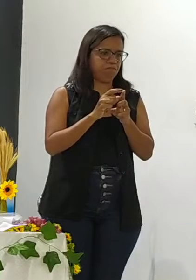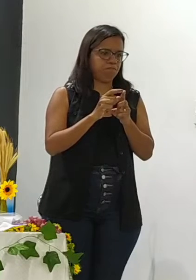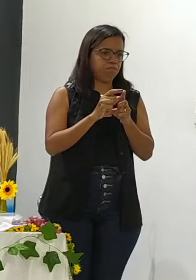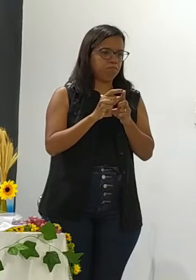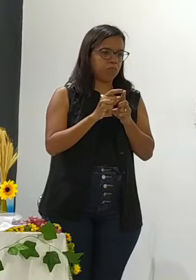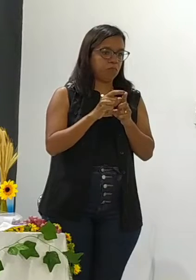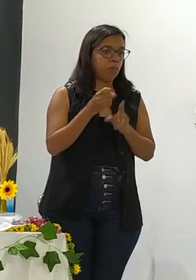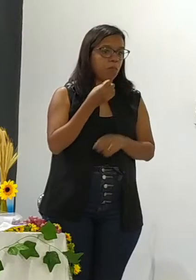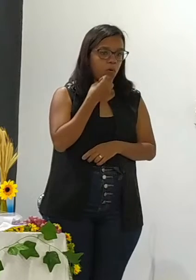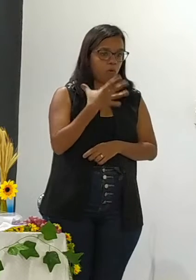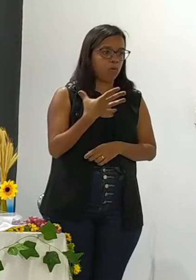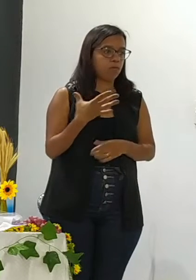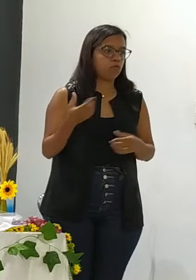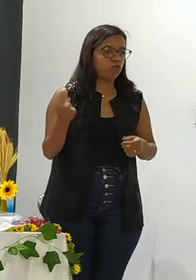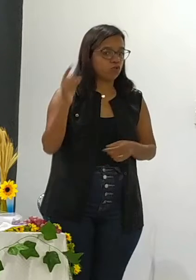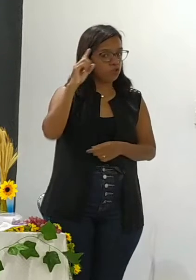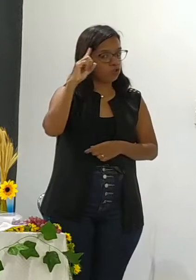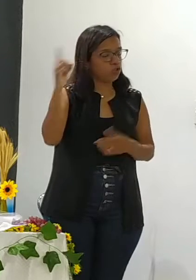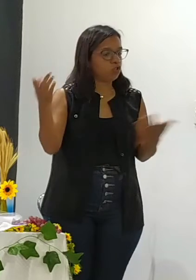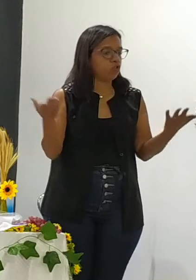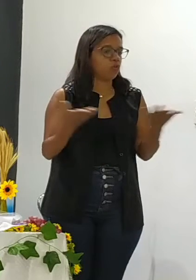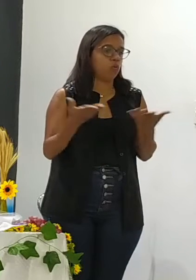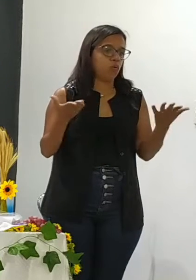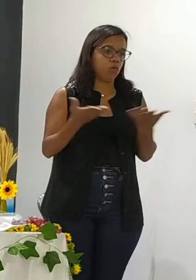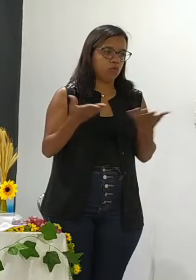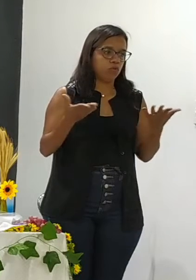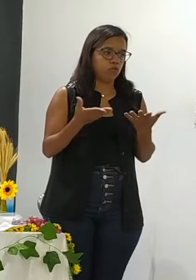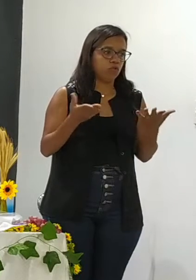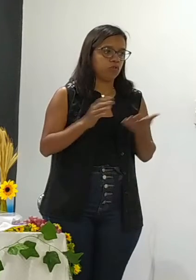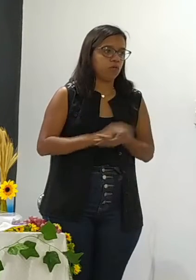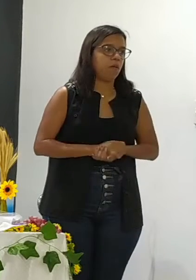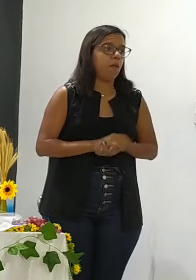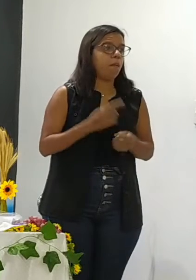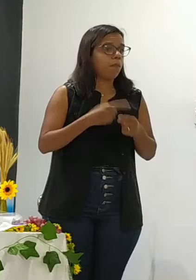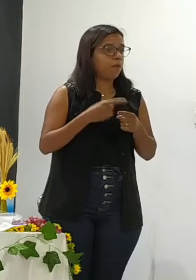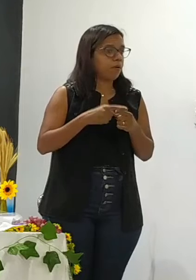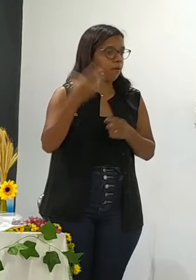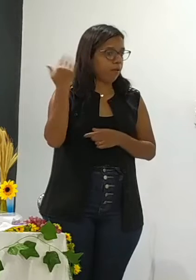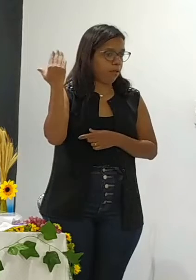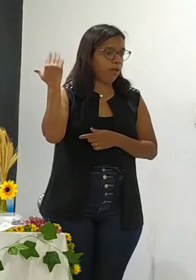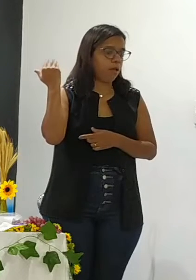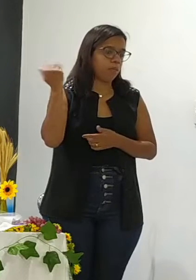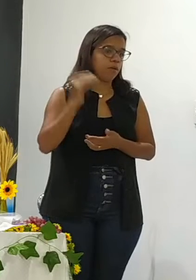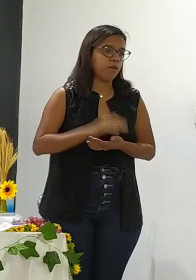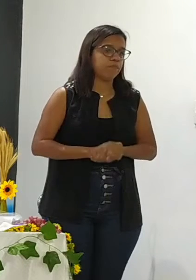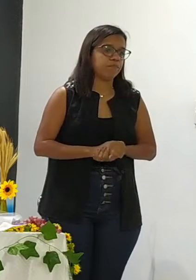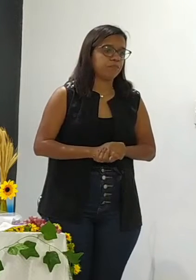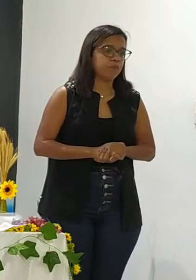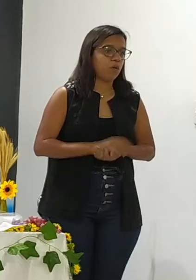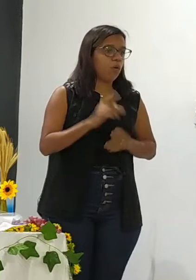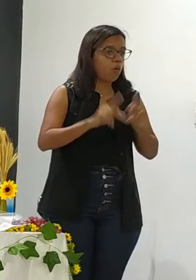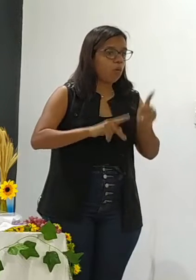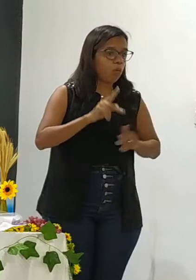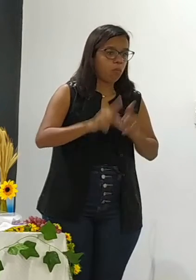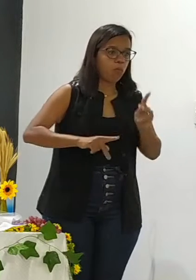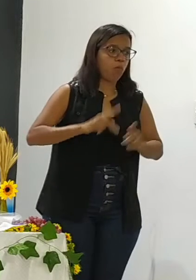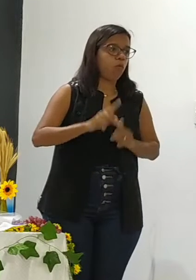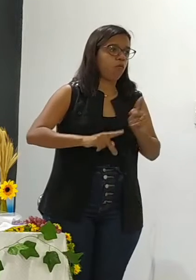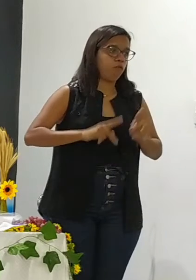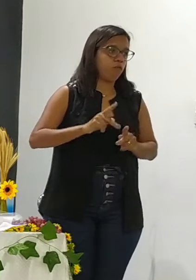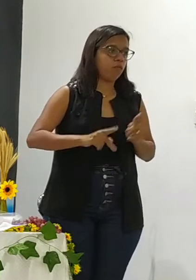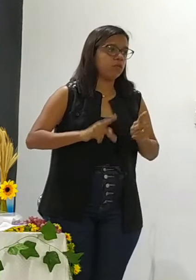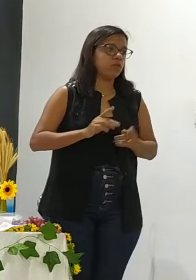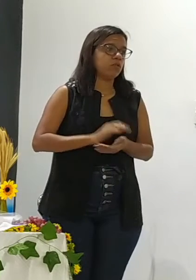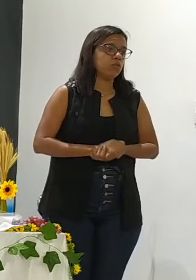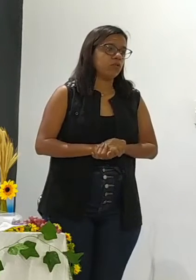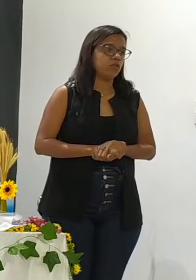os dias de hoje, pastor. Muito atual. Porque naquela época lá, o povo